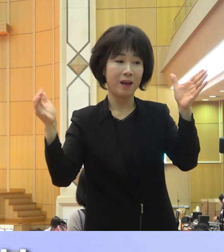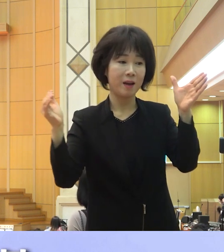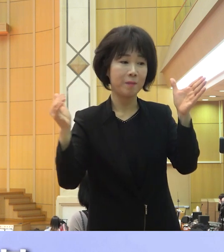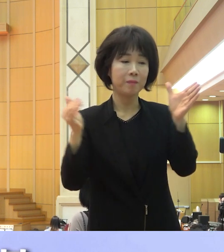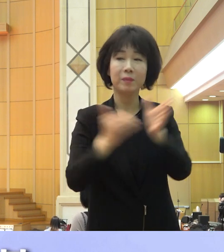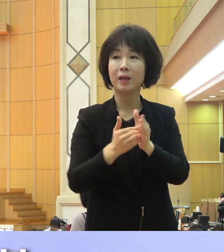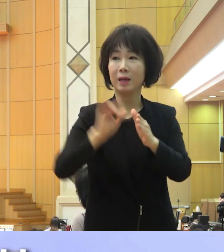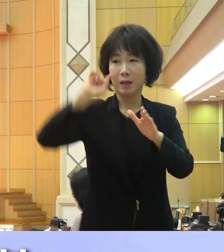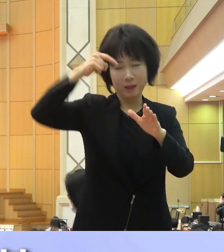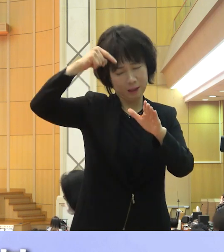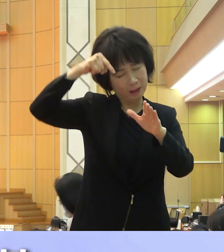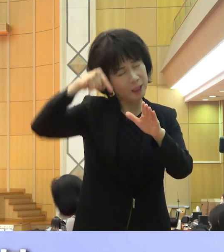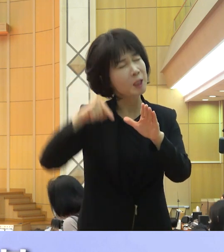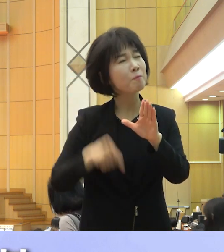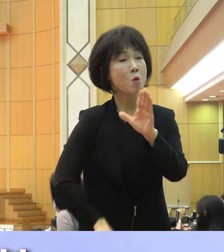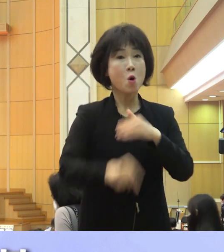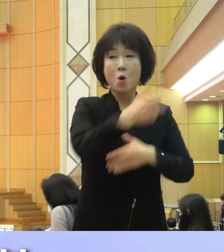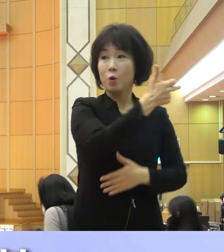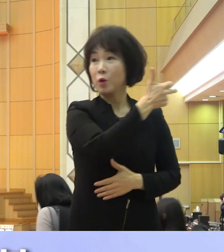하시네.